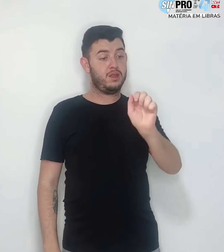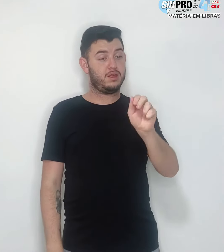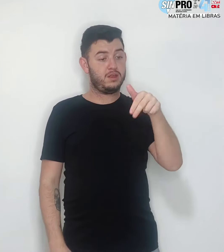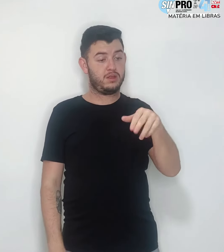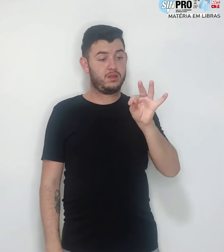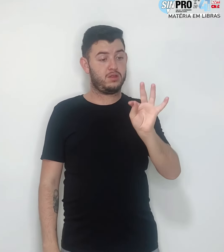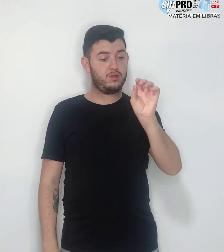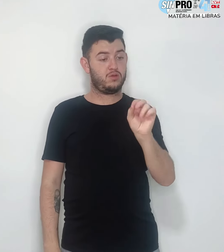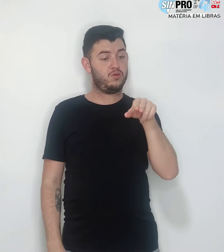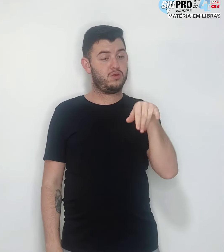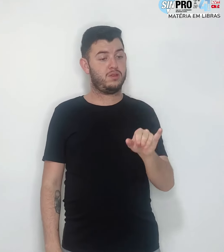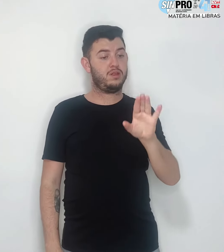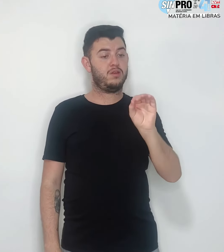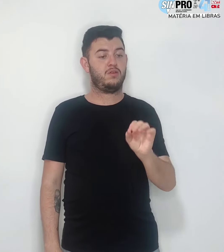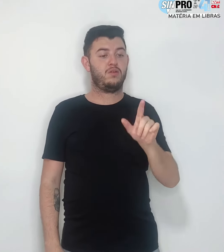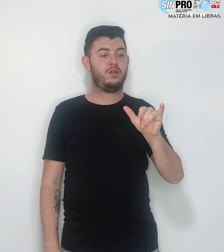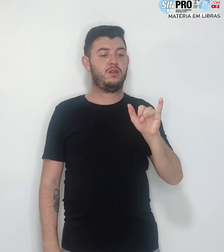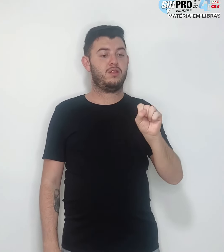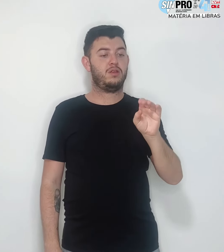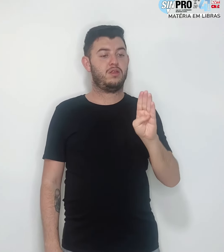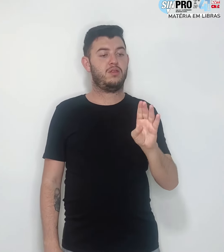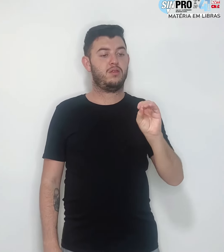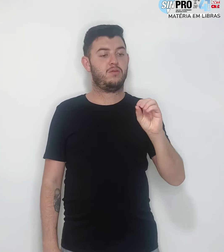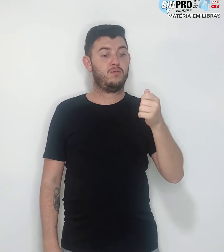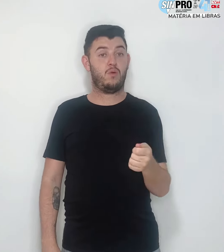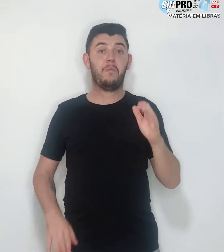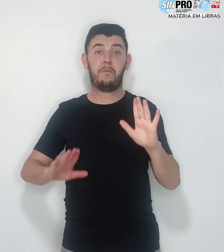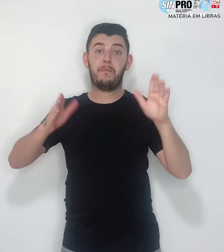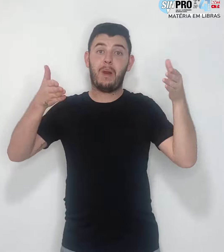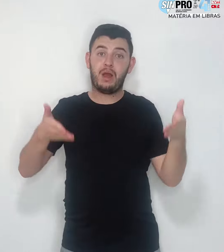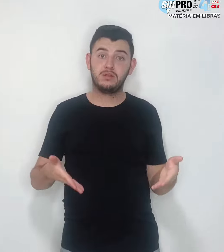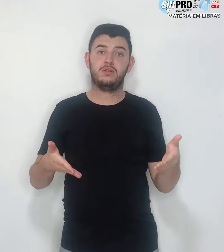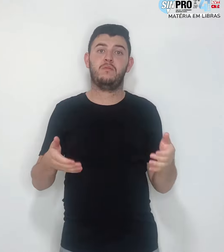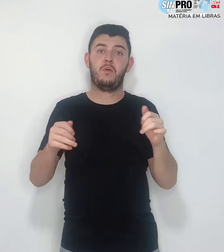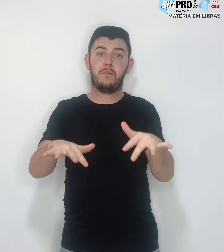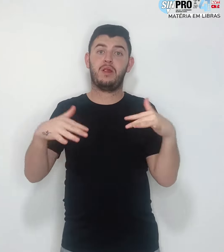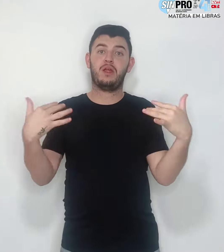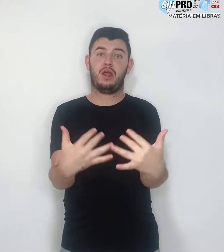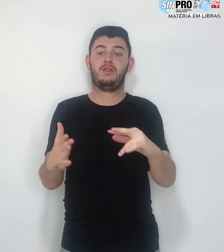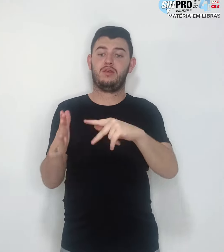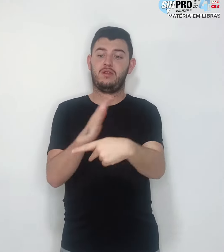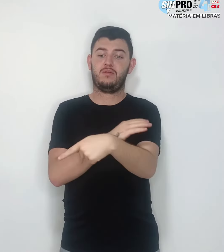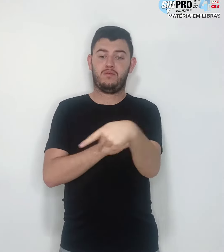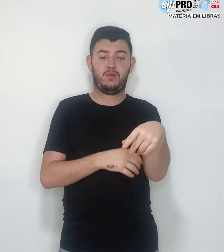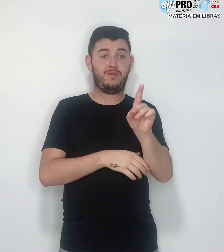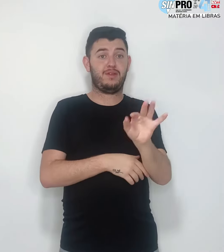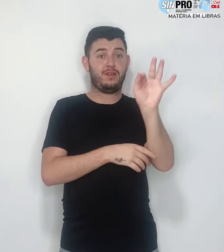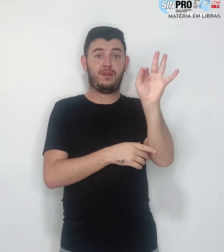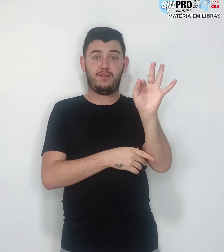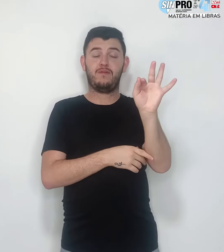ele afirmou que a reforma administrativa apontada pelo presidente da CNTE